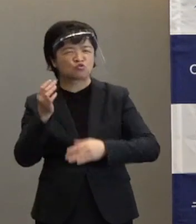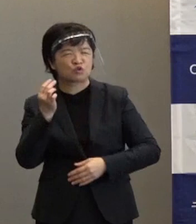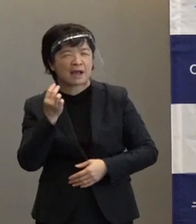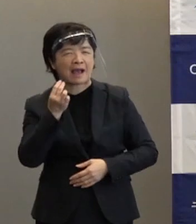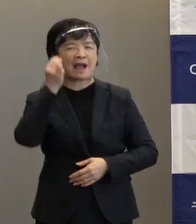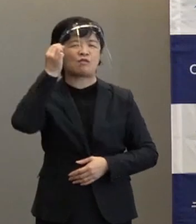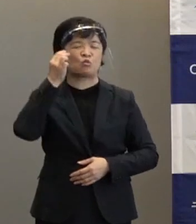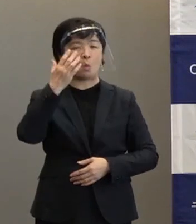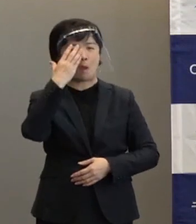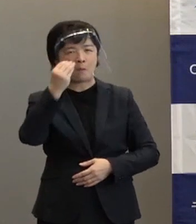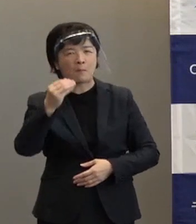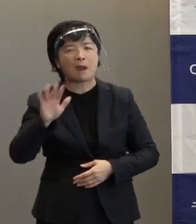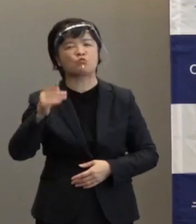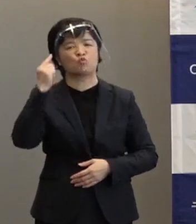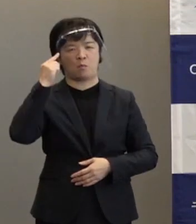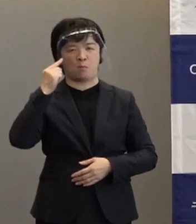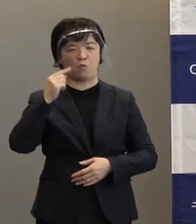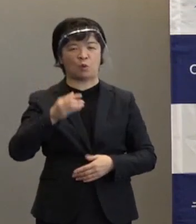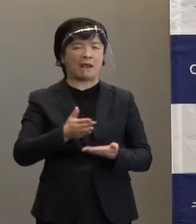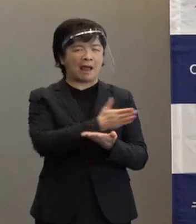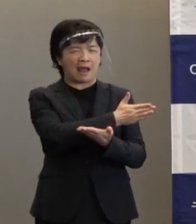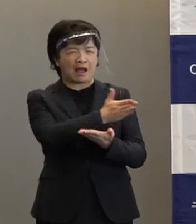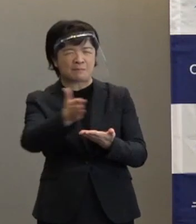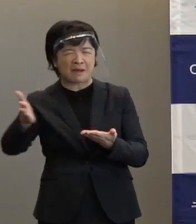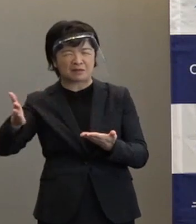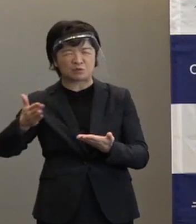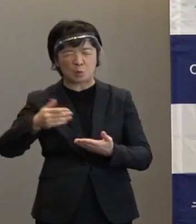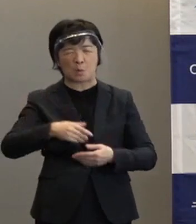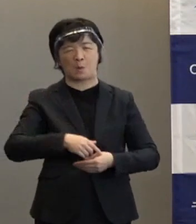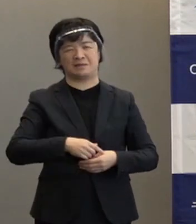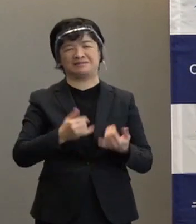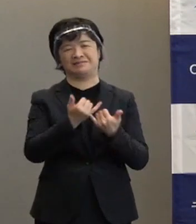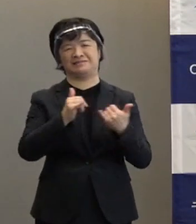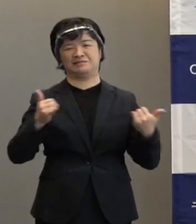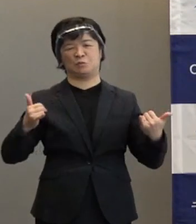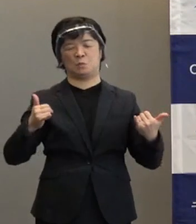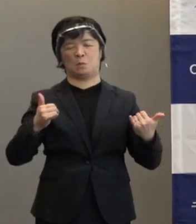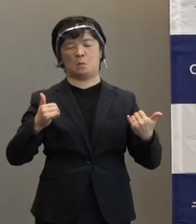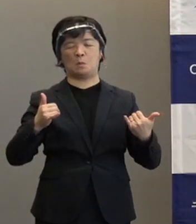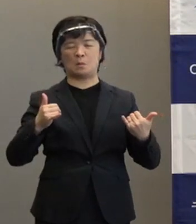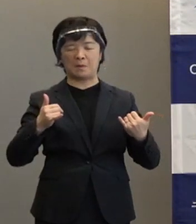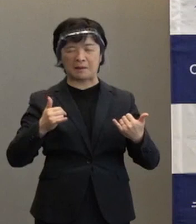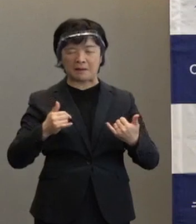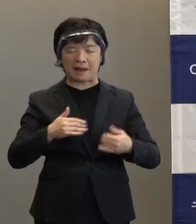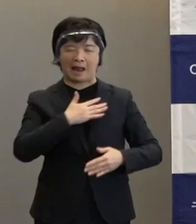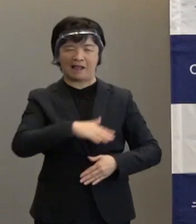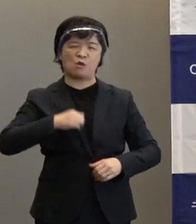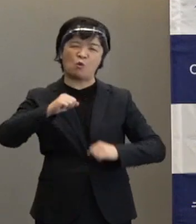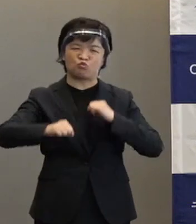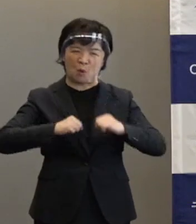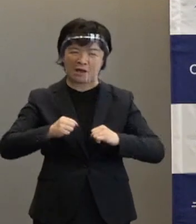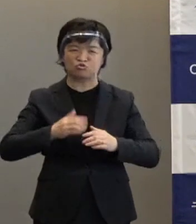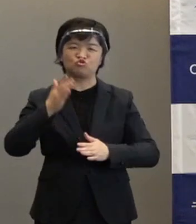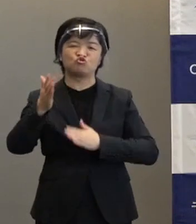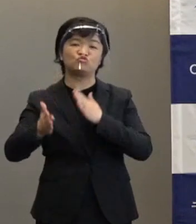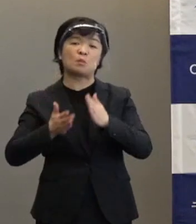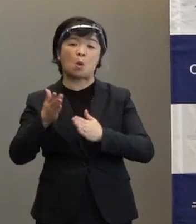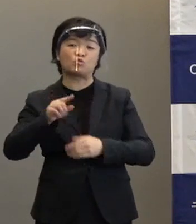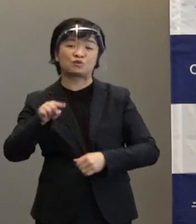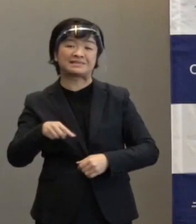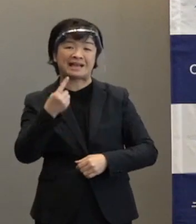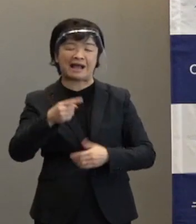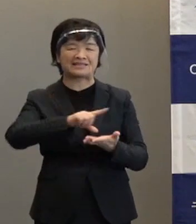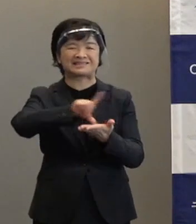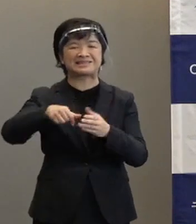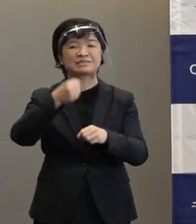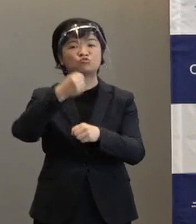ると思います。あの幅広い世代が例えば体を動かしたりと、そうしたこの地域づくりみたいなものを、こうしたところにです